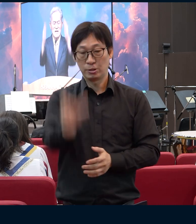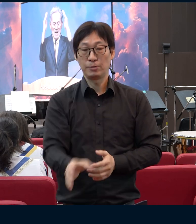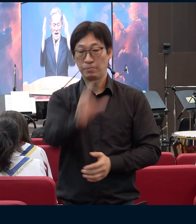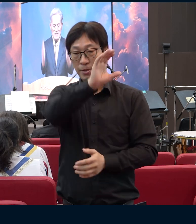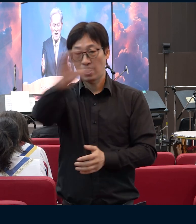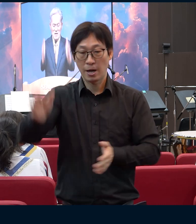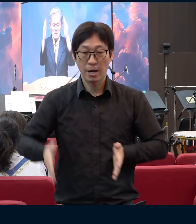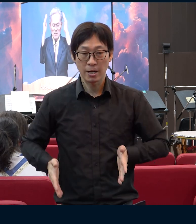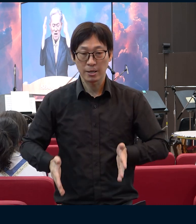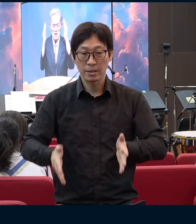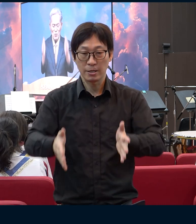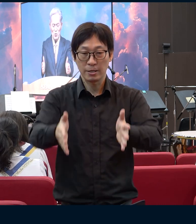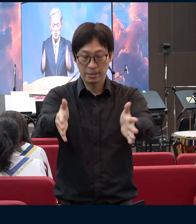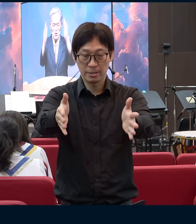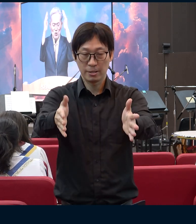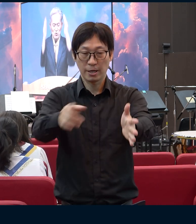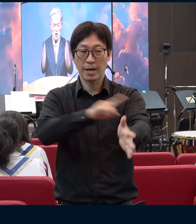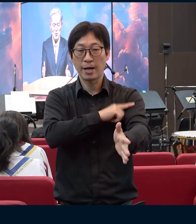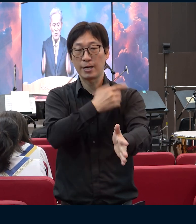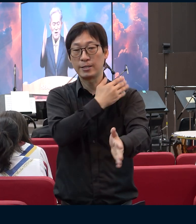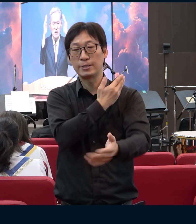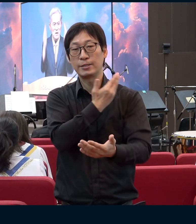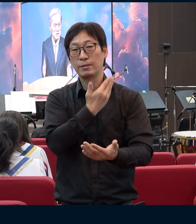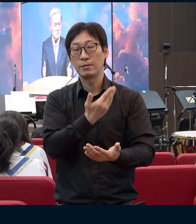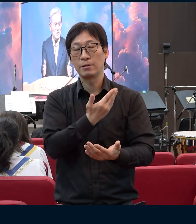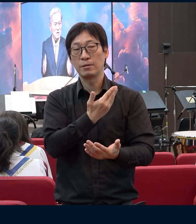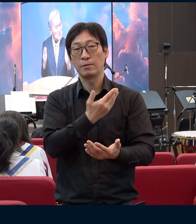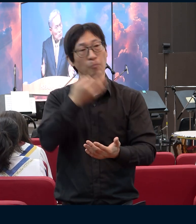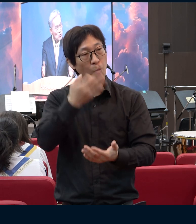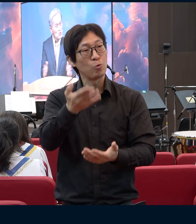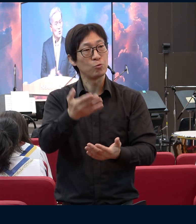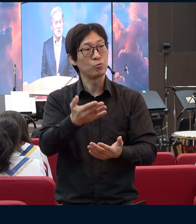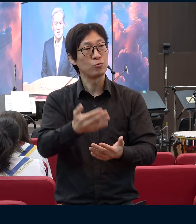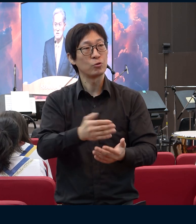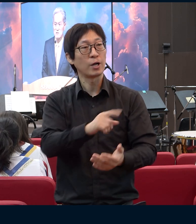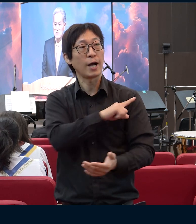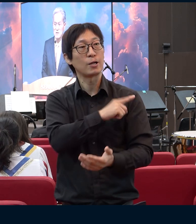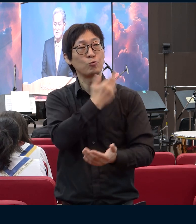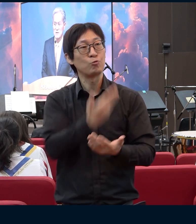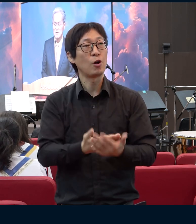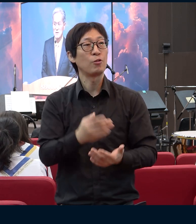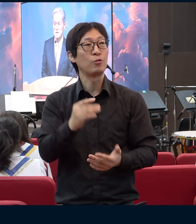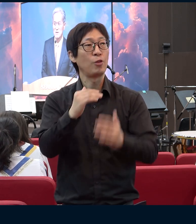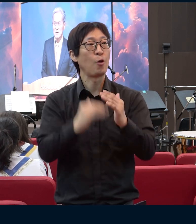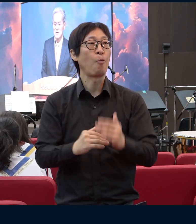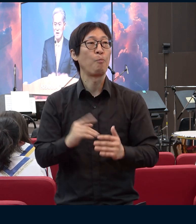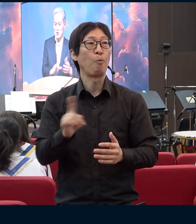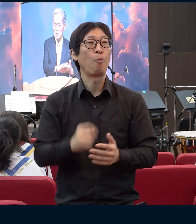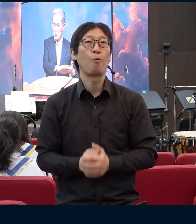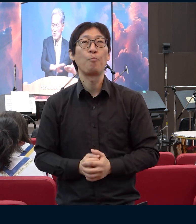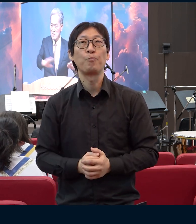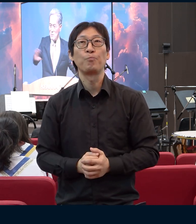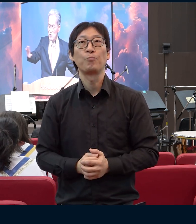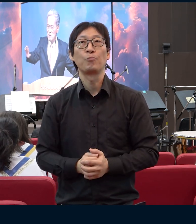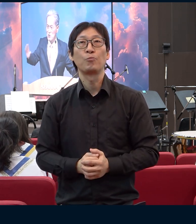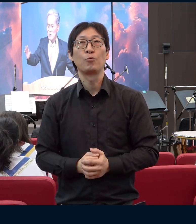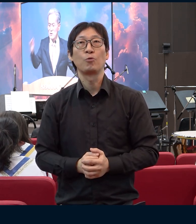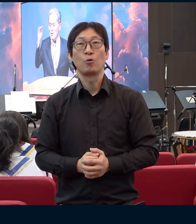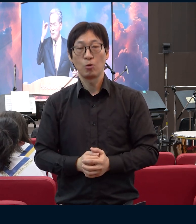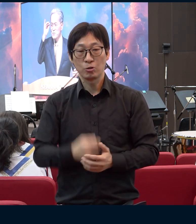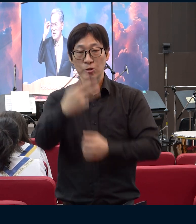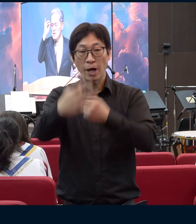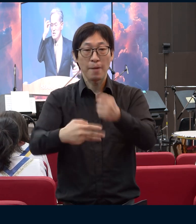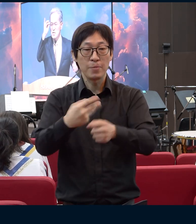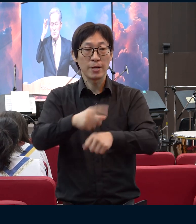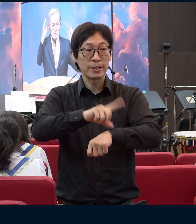십자가의 길을 가장 잘 보여준 최고의 핵심, 그게 무엇인지 혹시 아시는지? 예수님의 공생애 3년인데 그